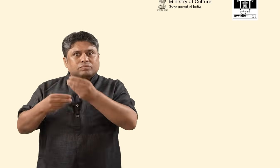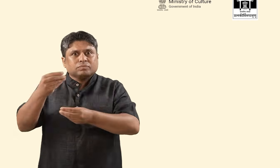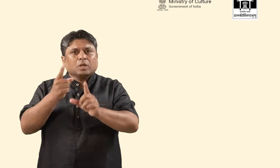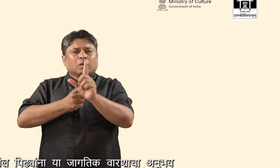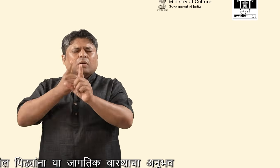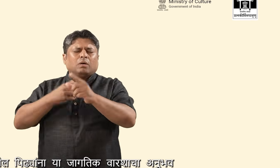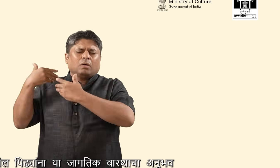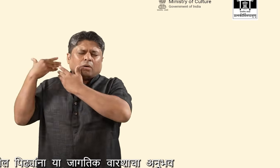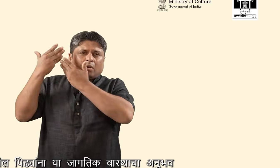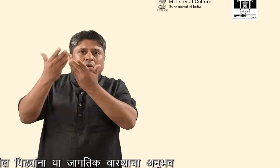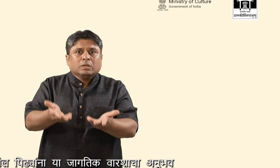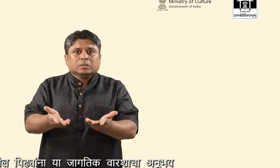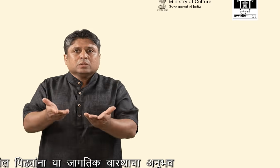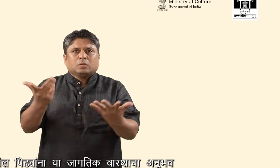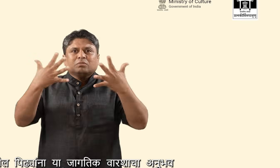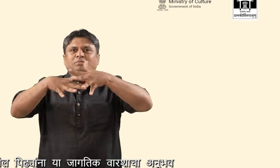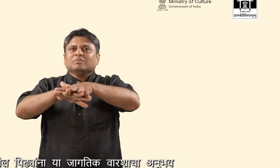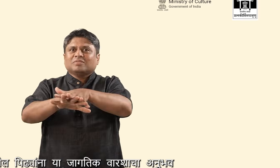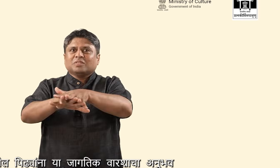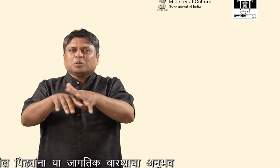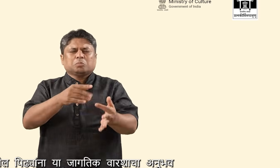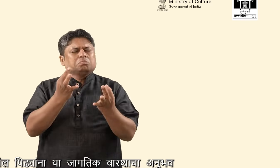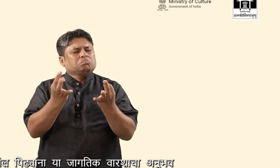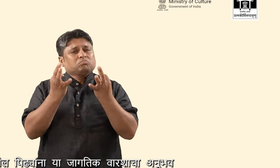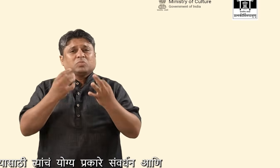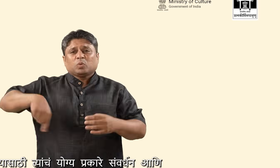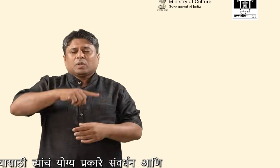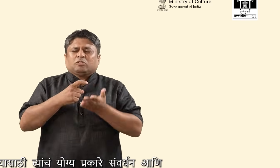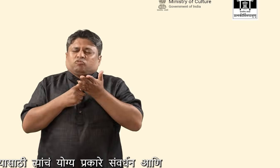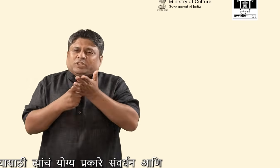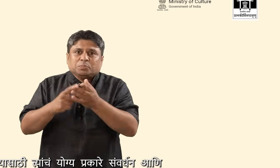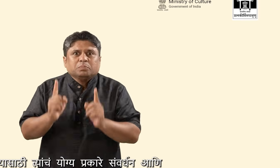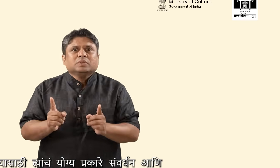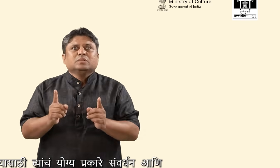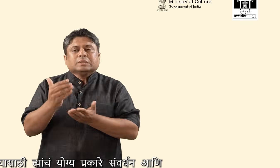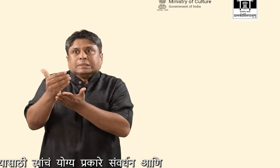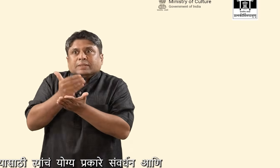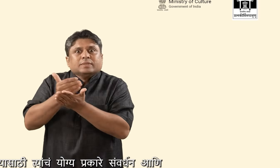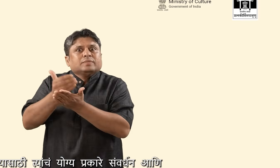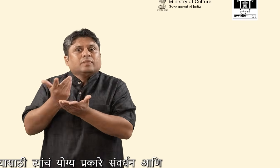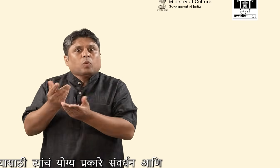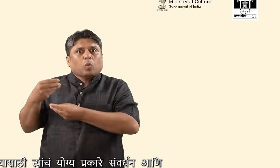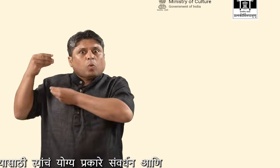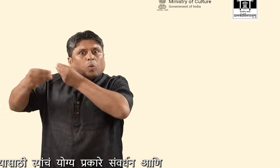आहे. पुढील पिढ्यांना या जागतिक वारशाचा अनुभव घेता यावा, यासाठी